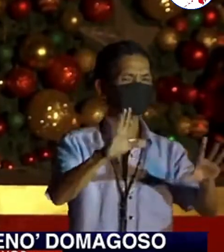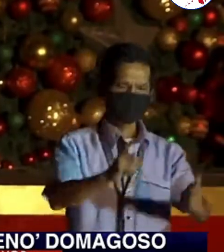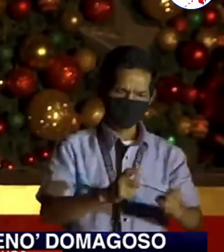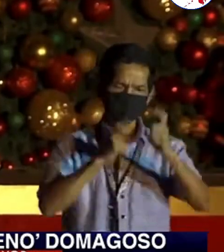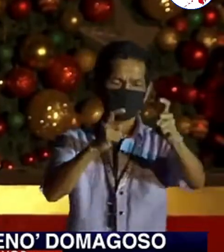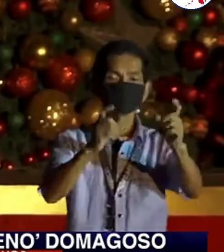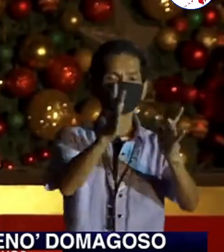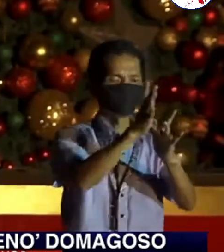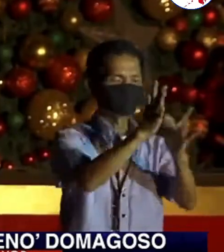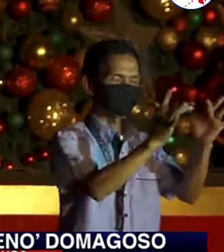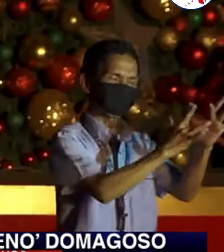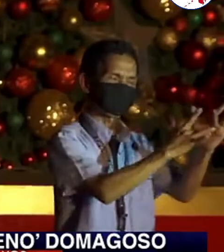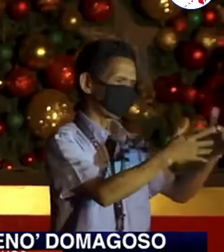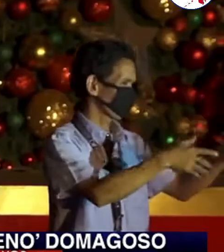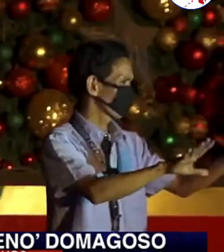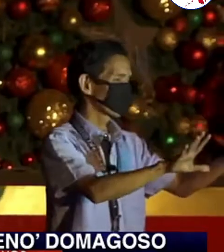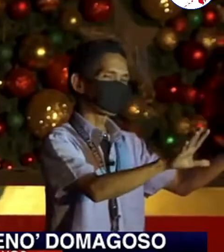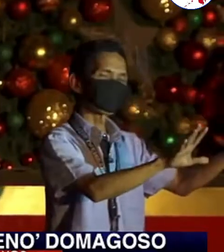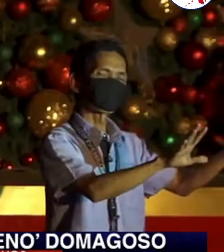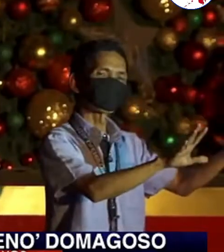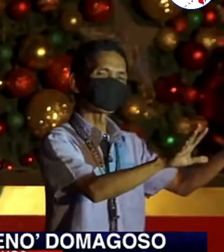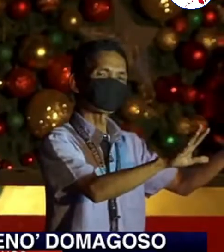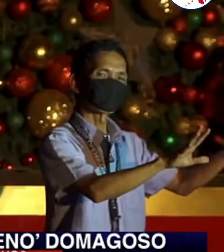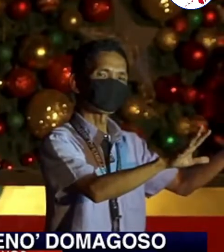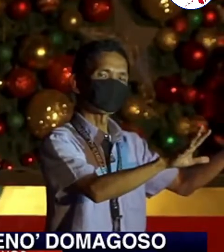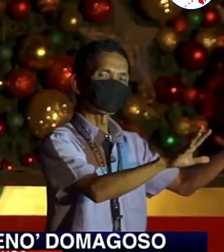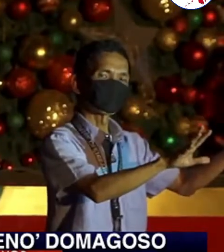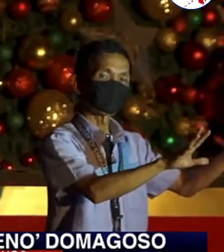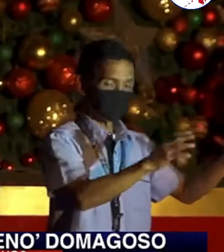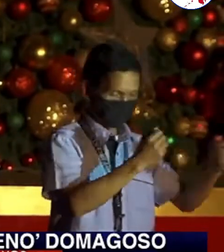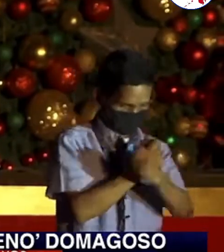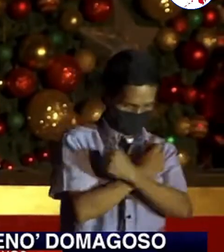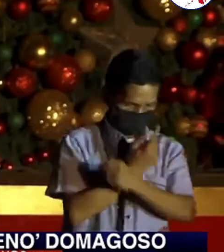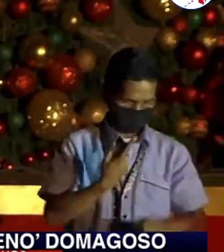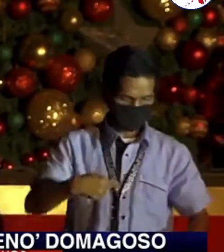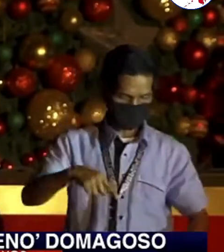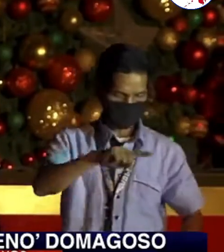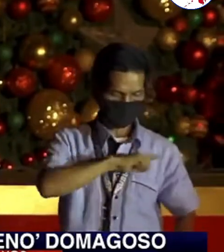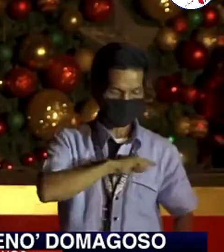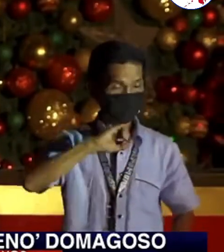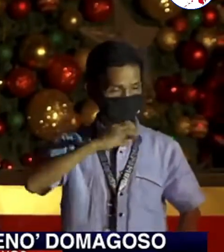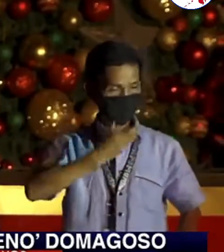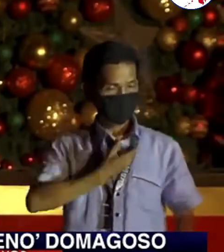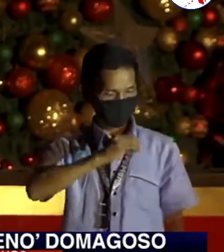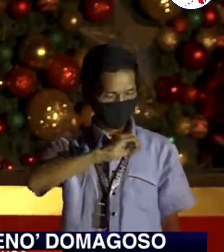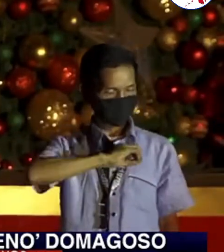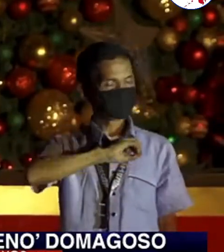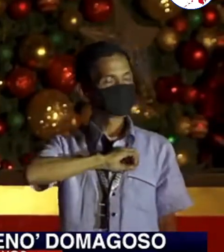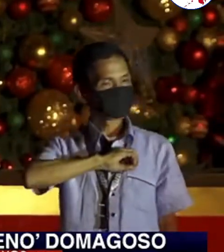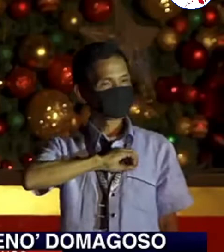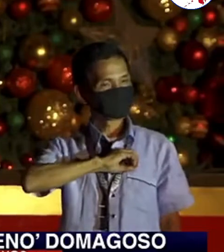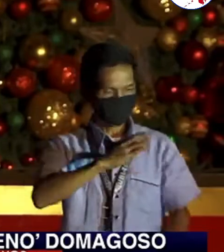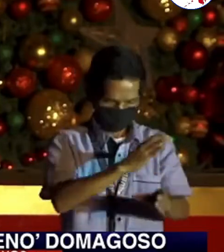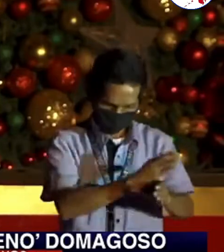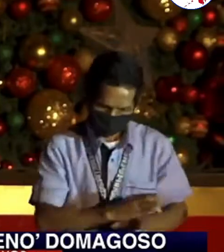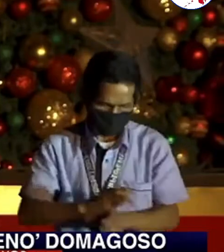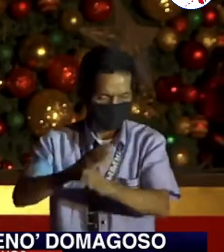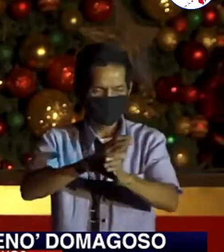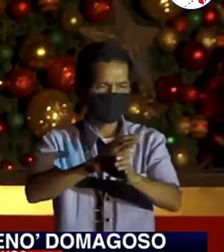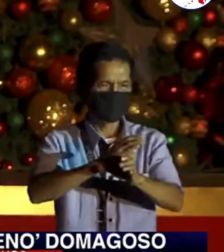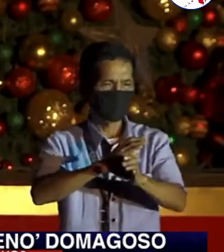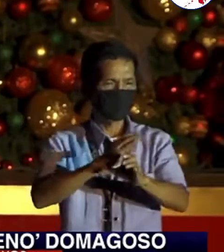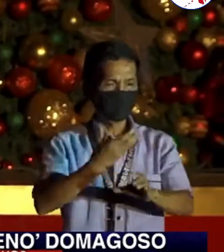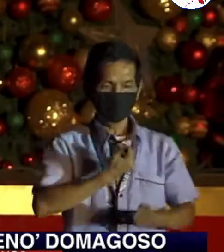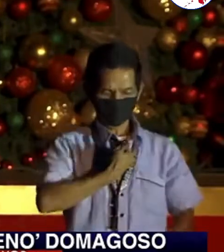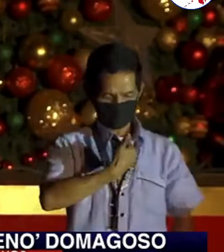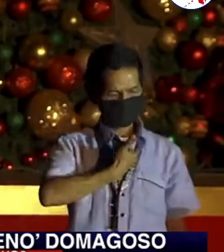natin kay Jesus na minamahal natin ang ating sarili, pinagmamalasakitan natin ang